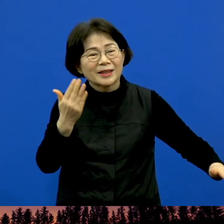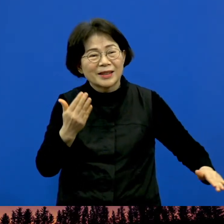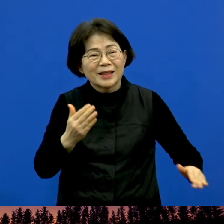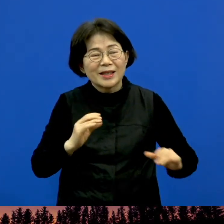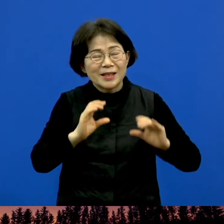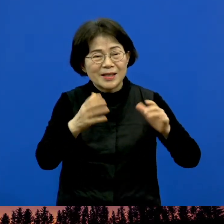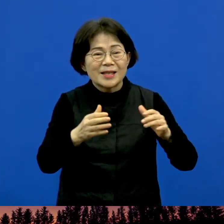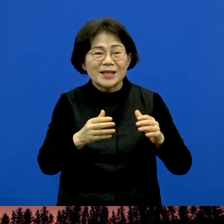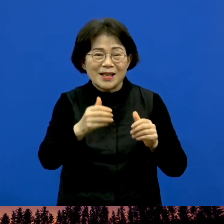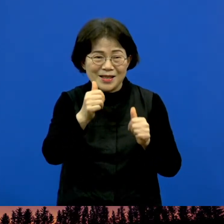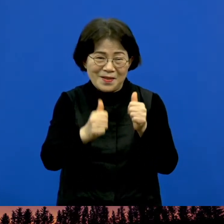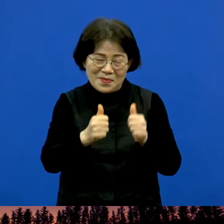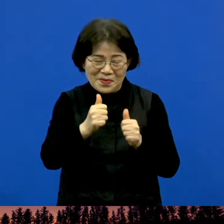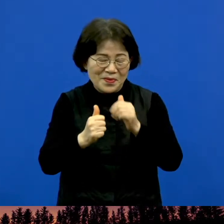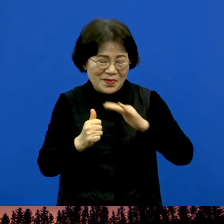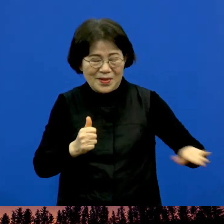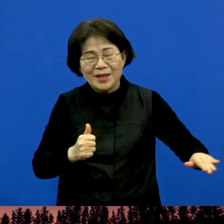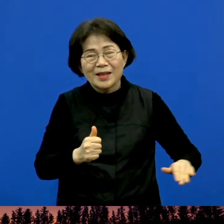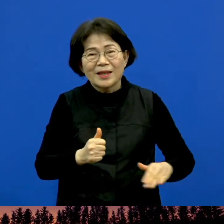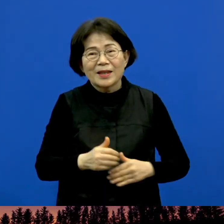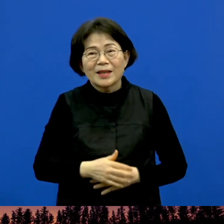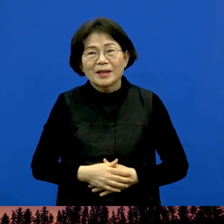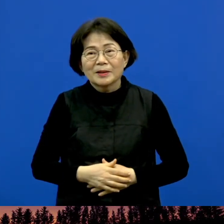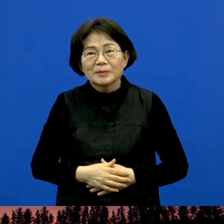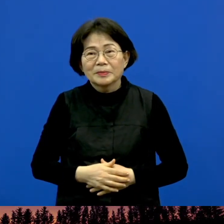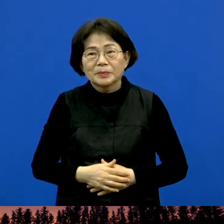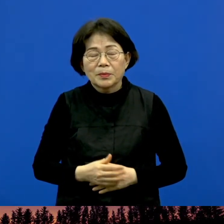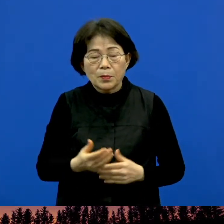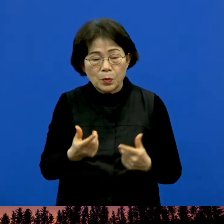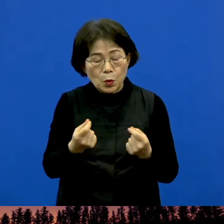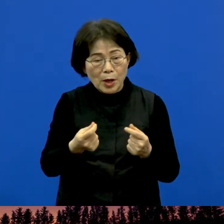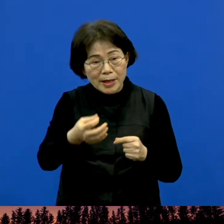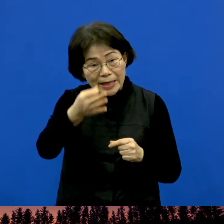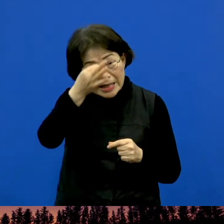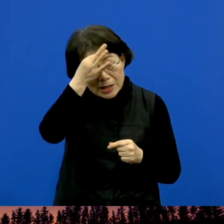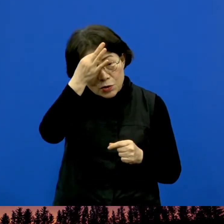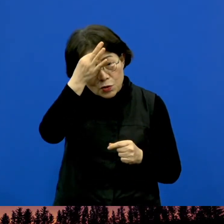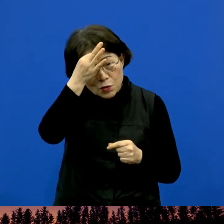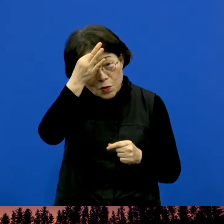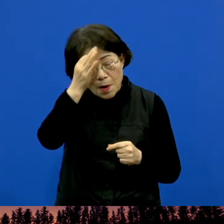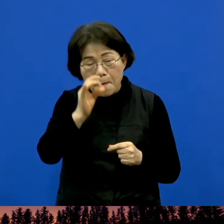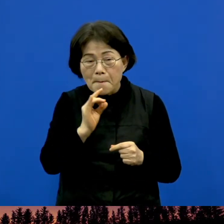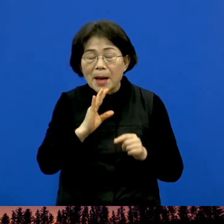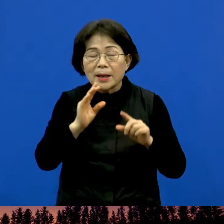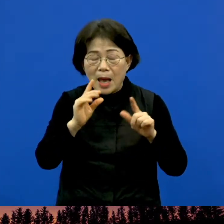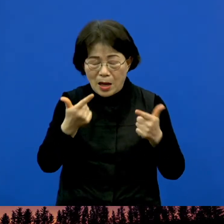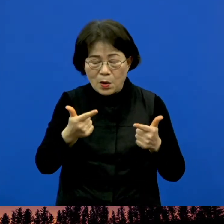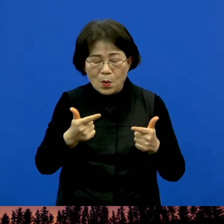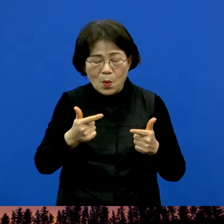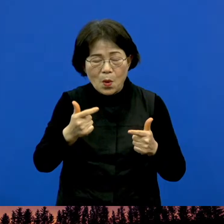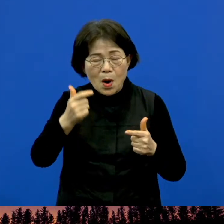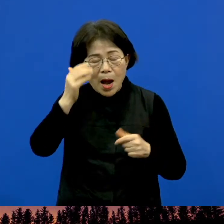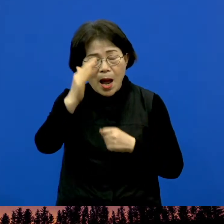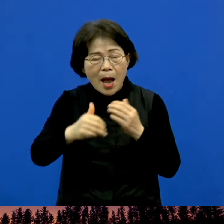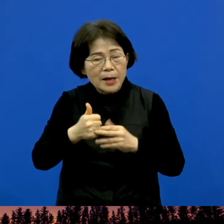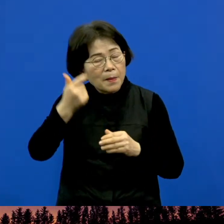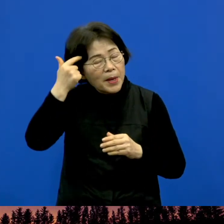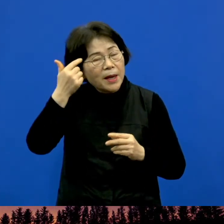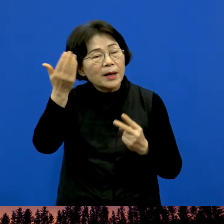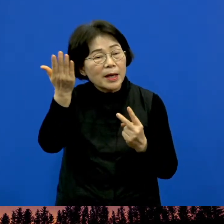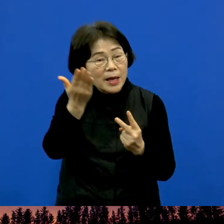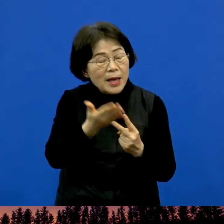세상 사람과 게임이 되면 안 돼요. 똑같이 기술로 가면은 게임이 되죠. 근데 그 위에 하나님의 영이 임하시는